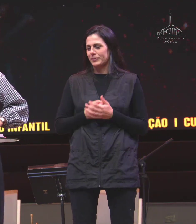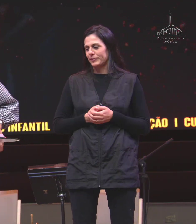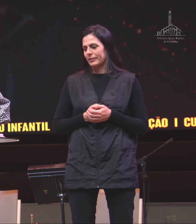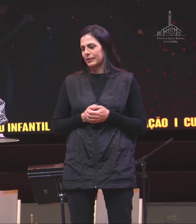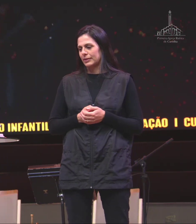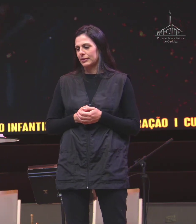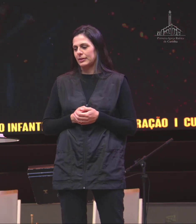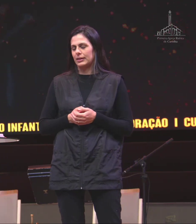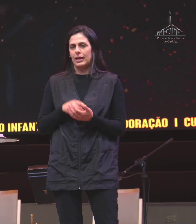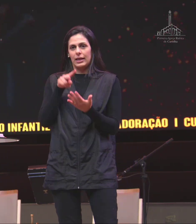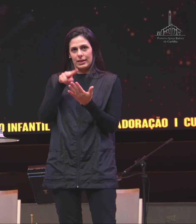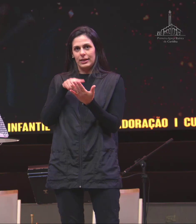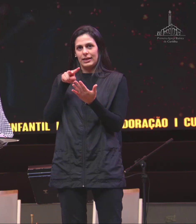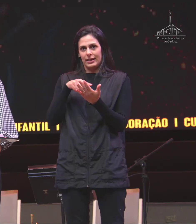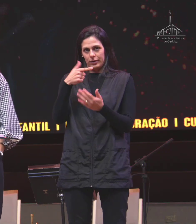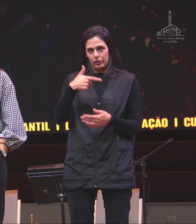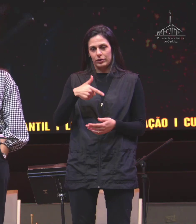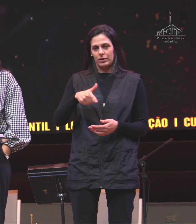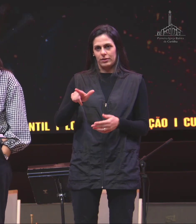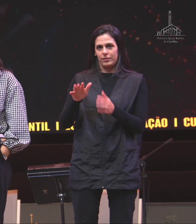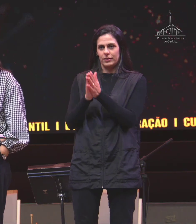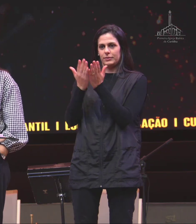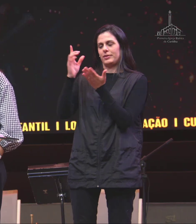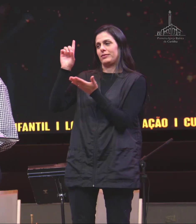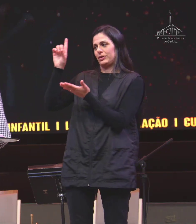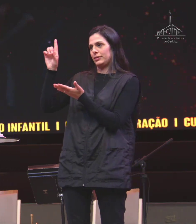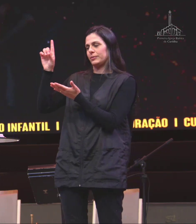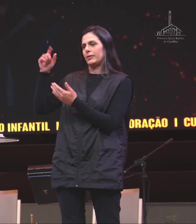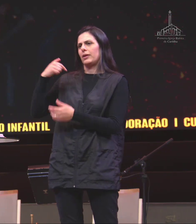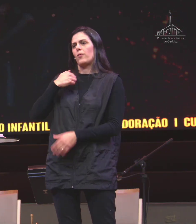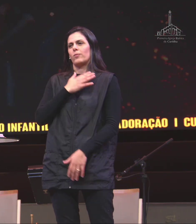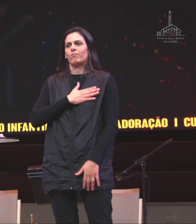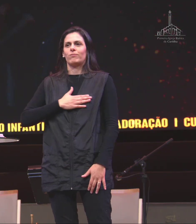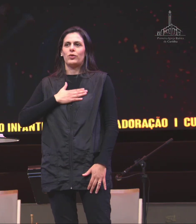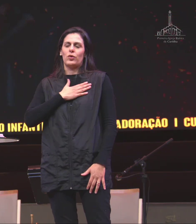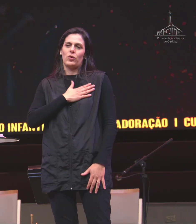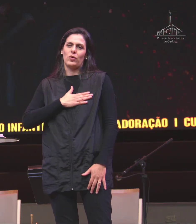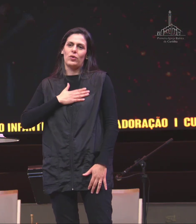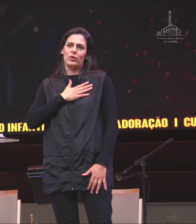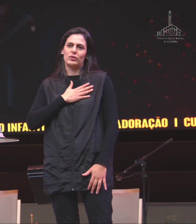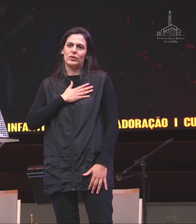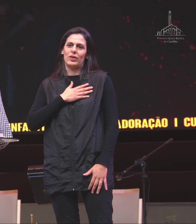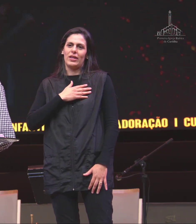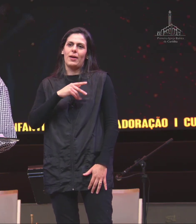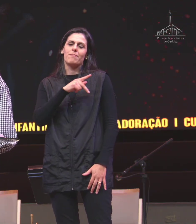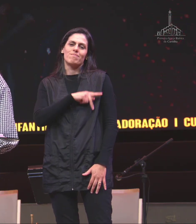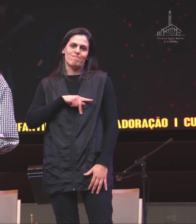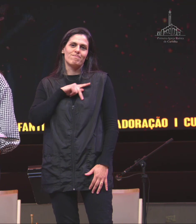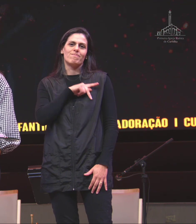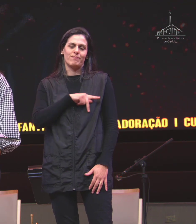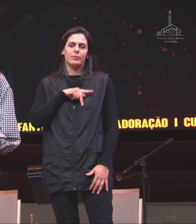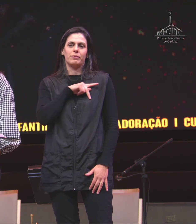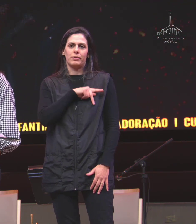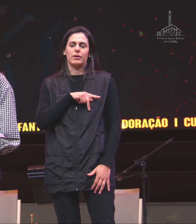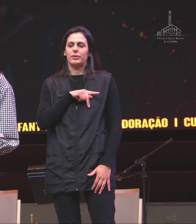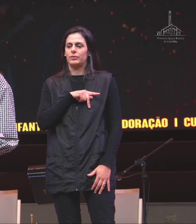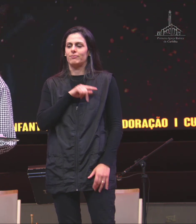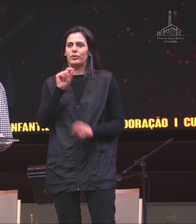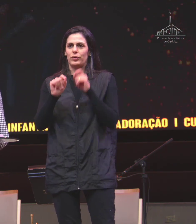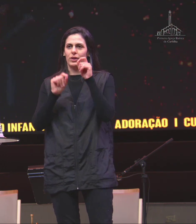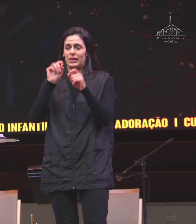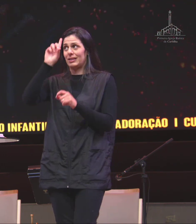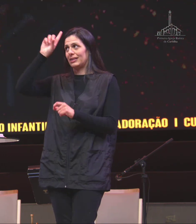histórias, elas fazem com que a nossa imaginação, ela seja abrangente, que ela cresça. Eu amo, né, gente? Eu sou meio suspeita,